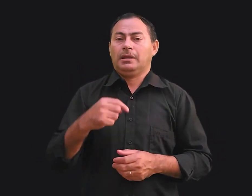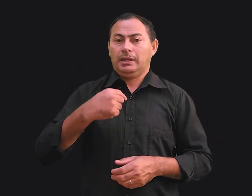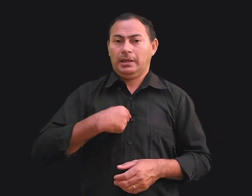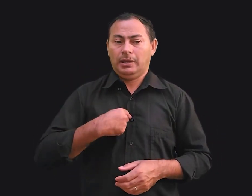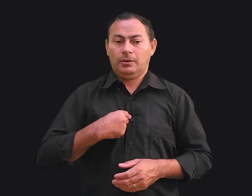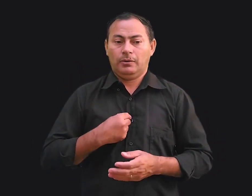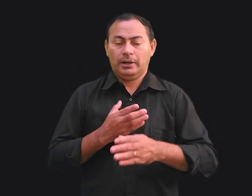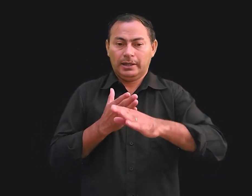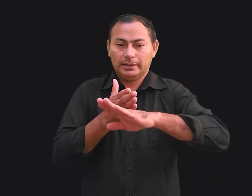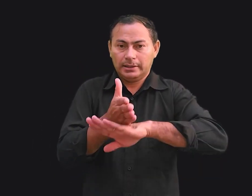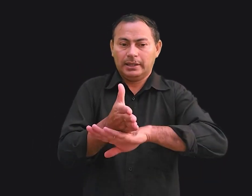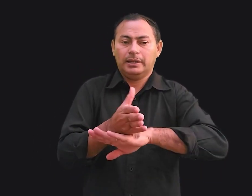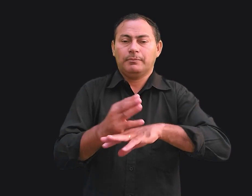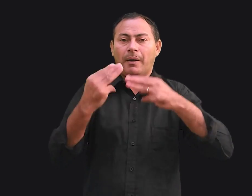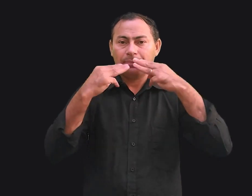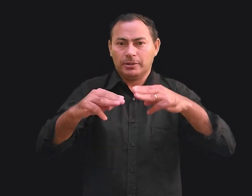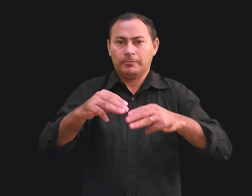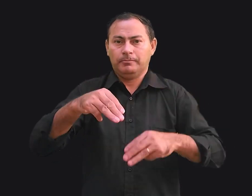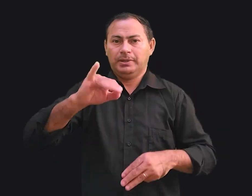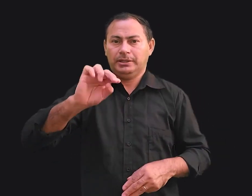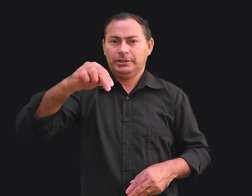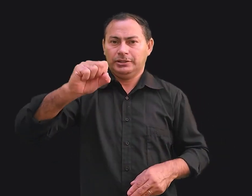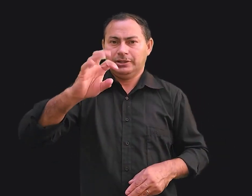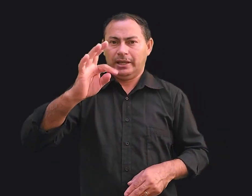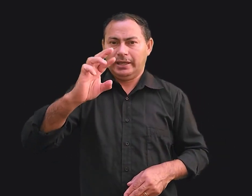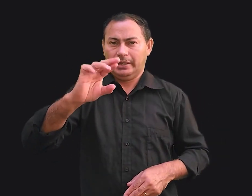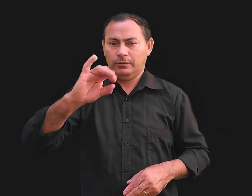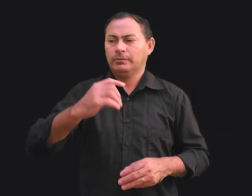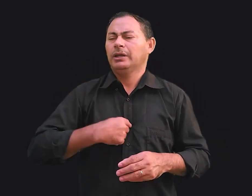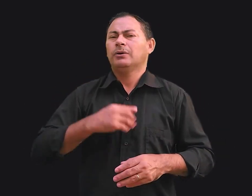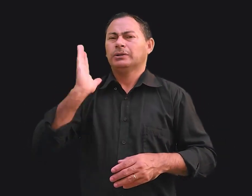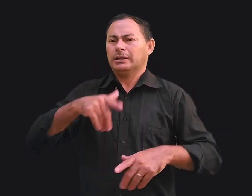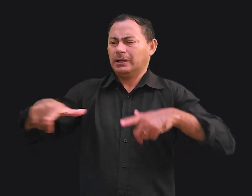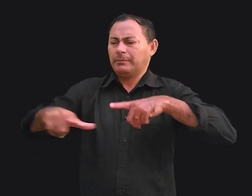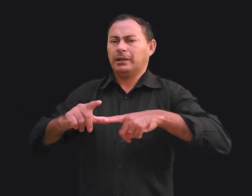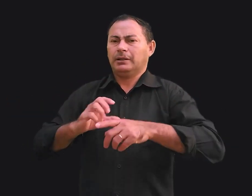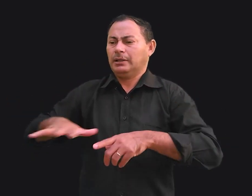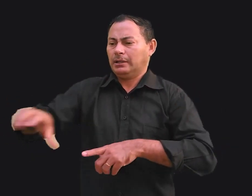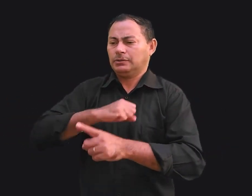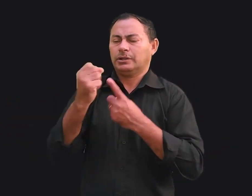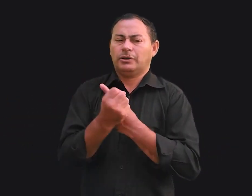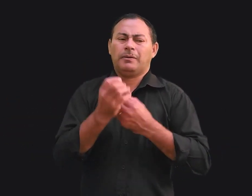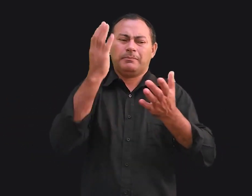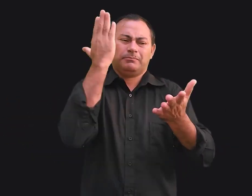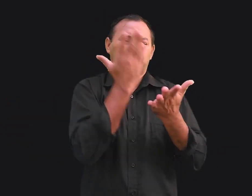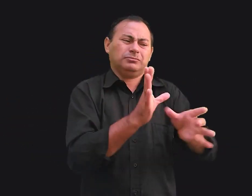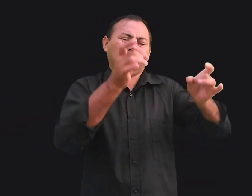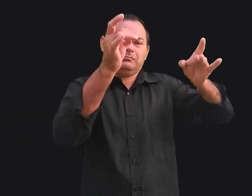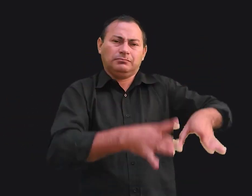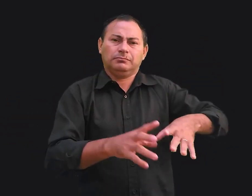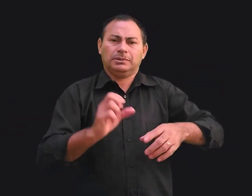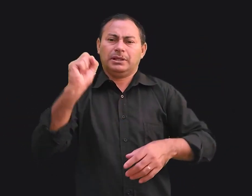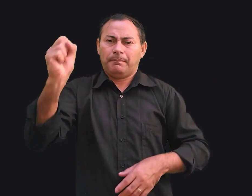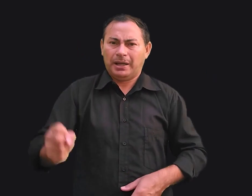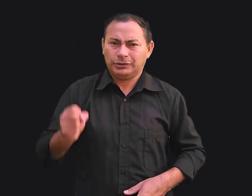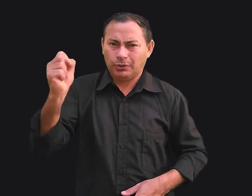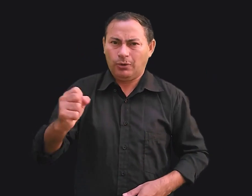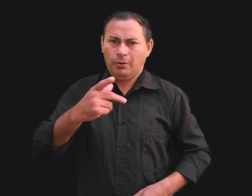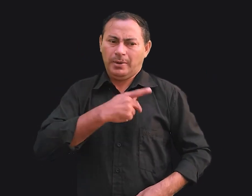que eu entrei para o ministério. Eu trabalhava na área social e já tinha desistido de ser pastor. Tinha várias razões para isso, mas não vou